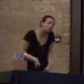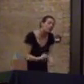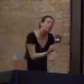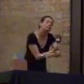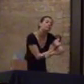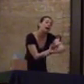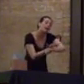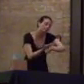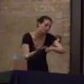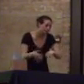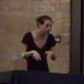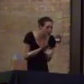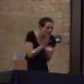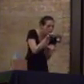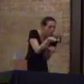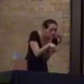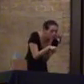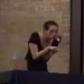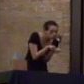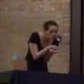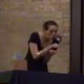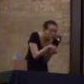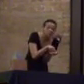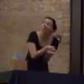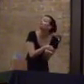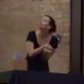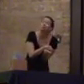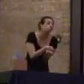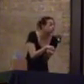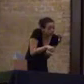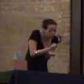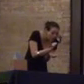E todos voltaram a pastar tranquilamente.